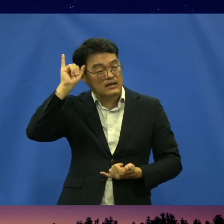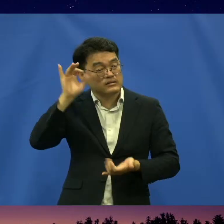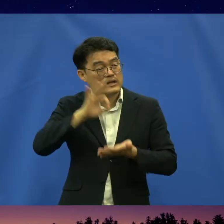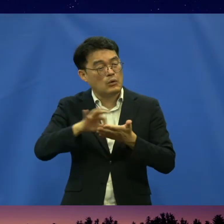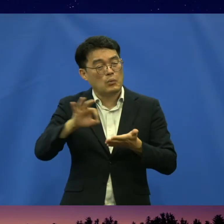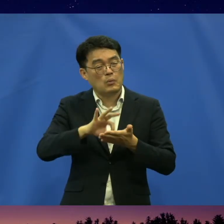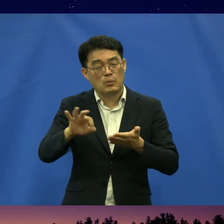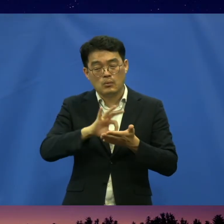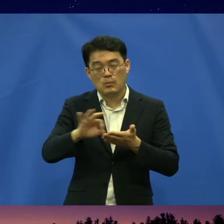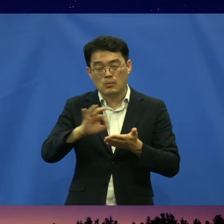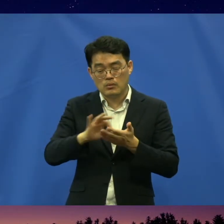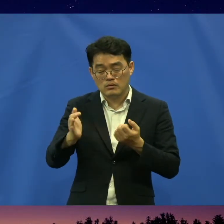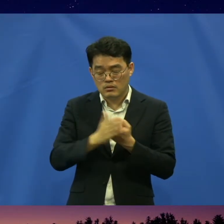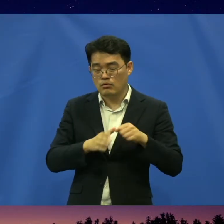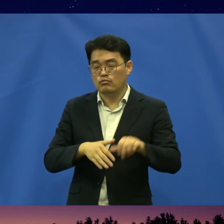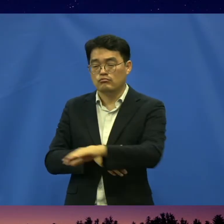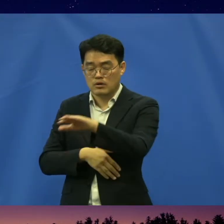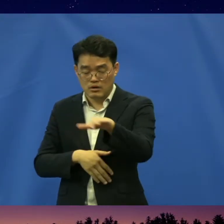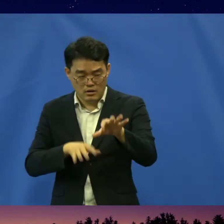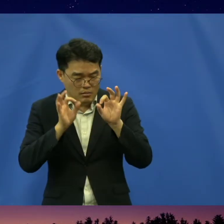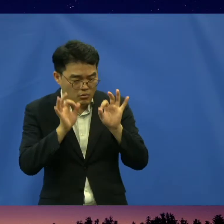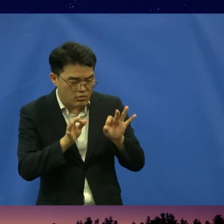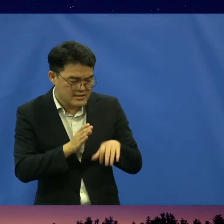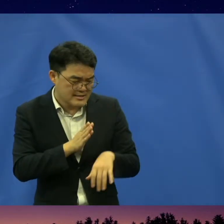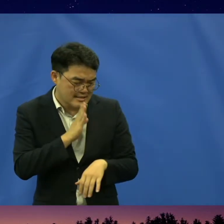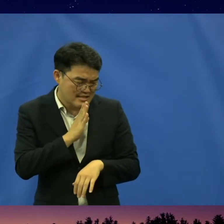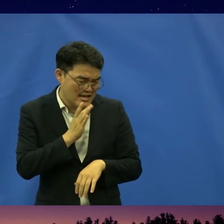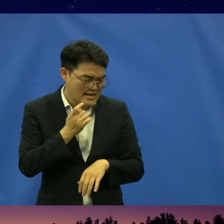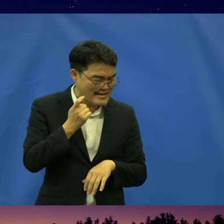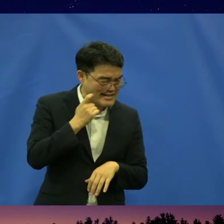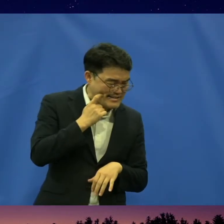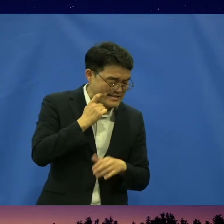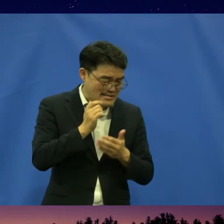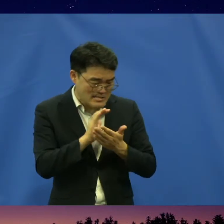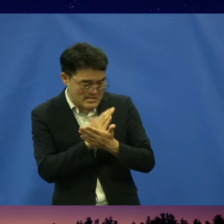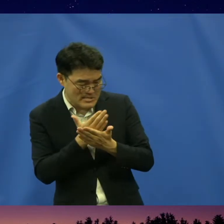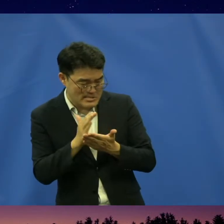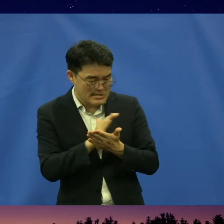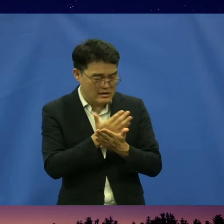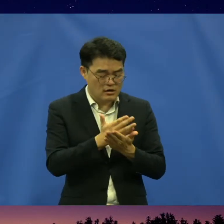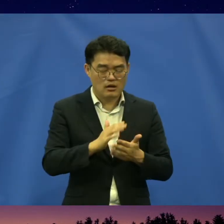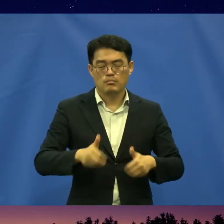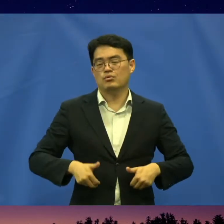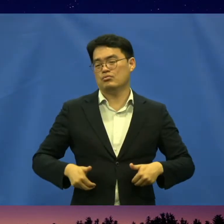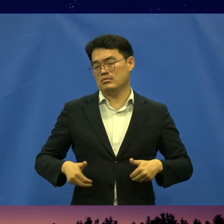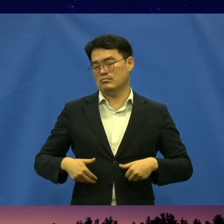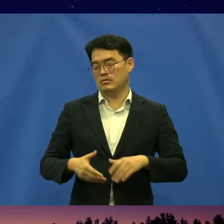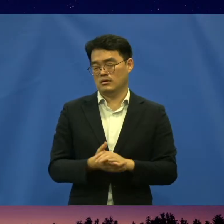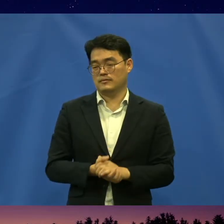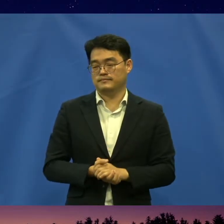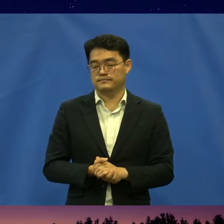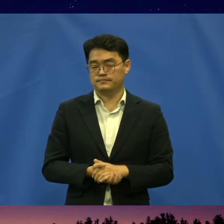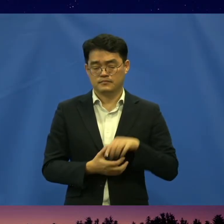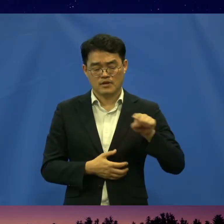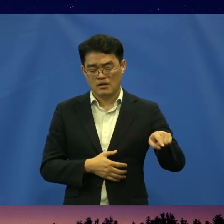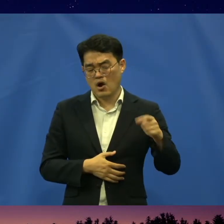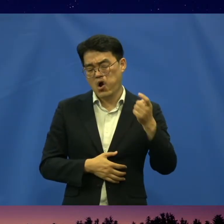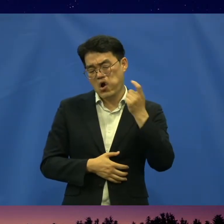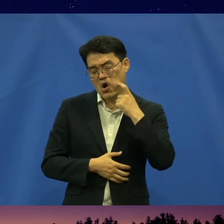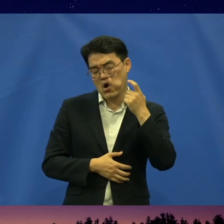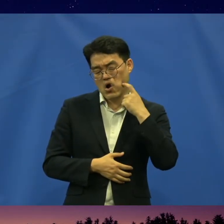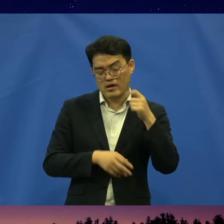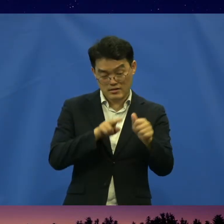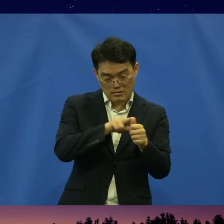그걸 골라내는 싸움. 그러니까 챗GPT 안에 거짓된 이 왕국을 만들어가고 거짓된 메시지와 거짓된